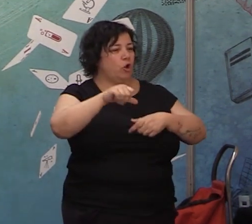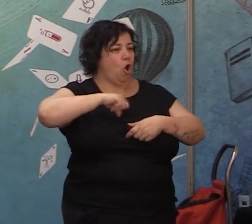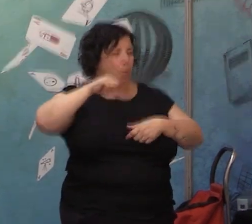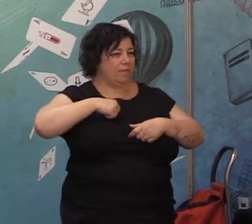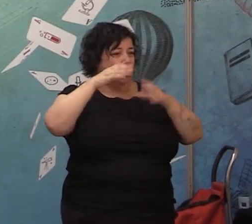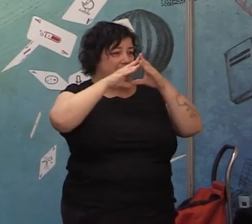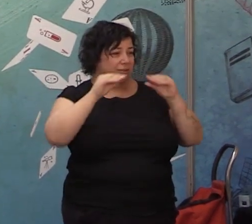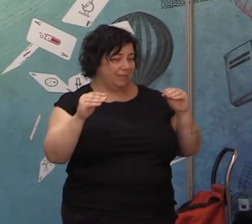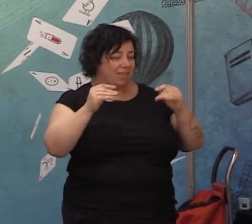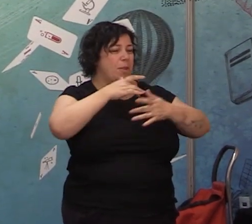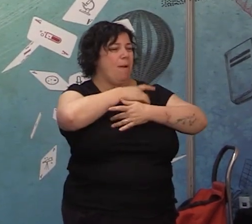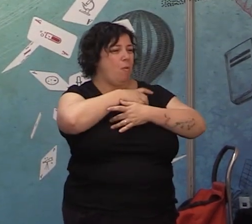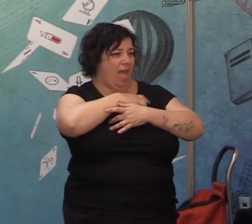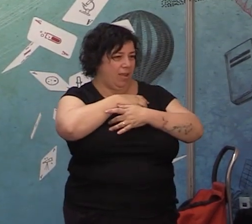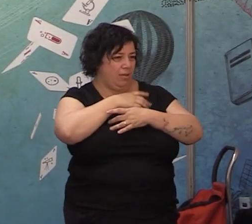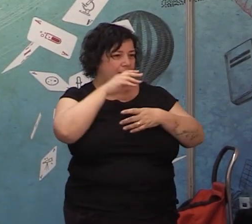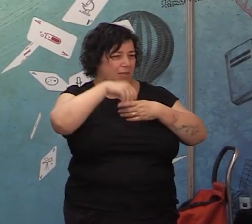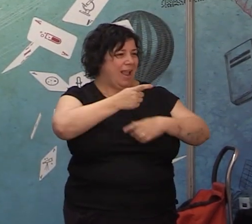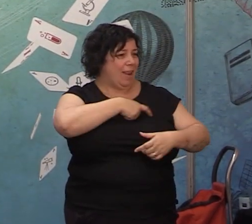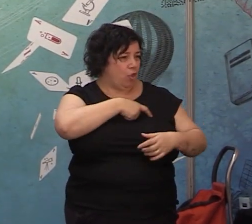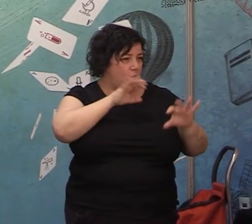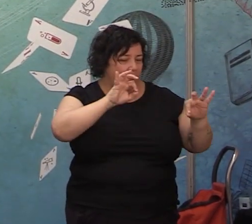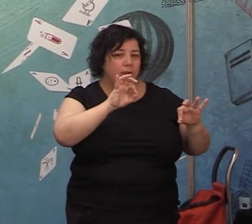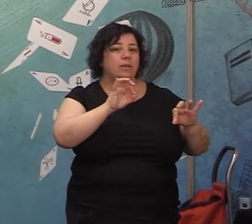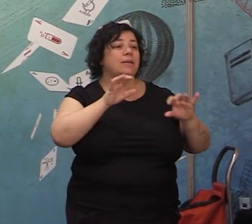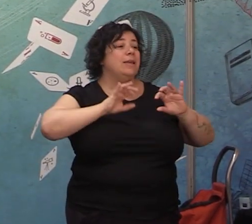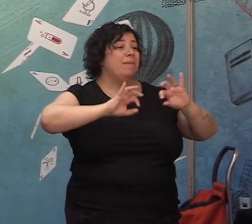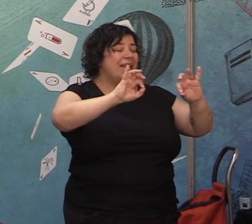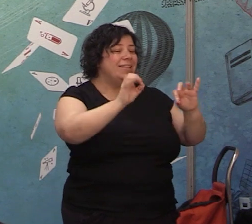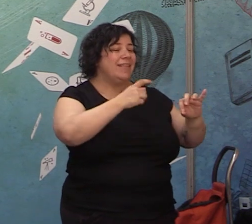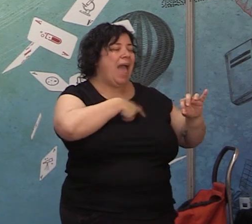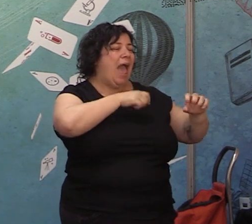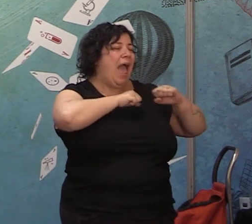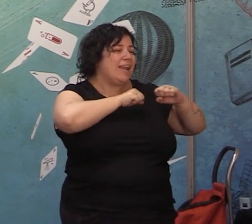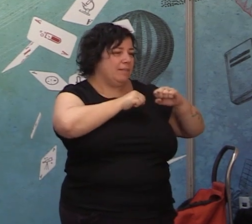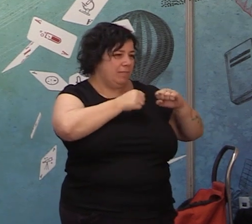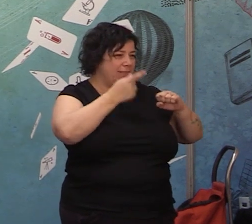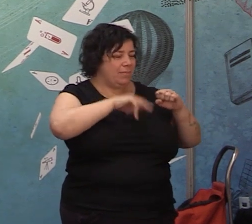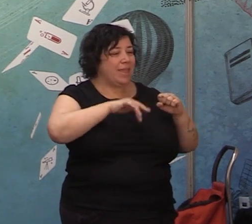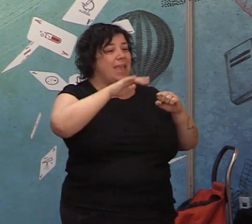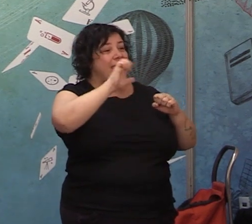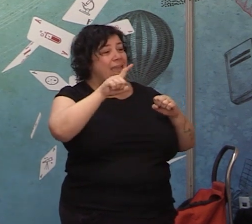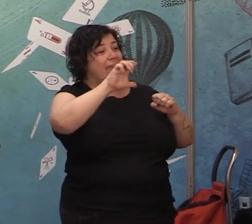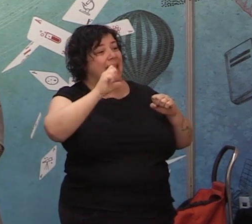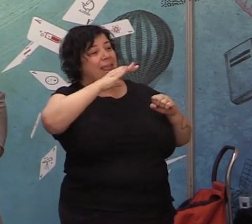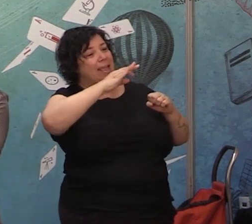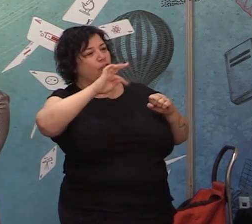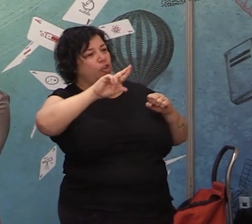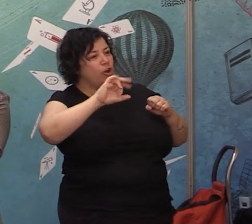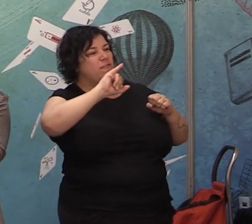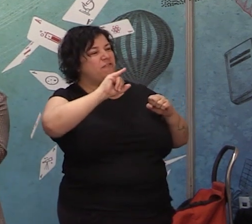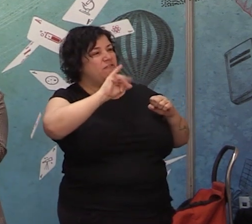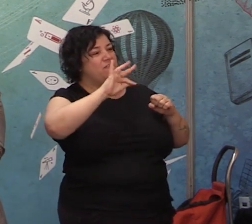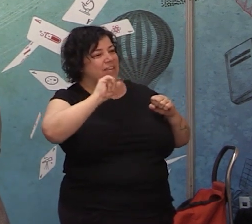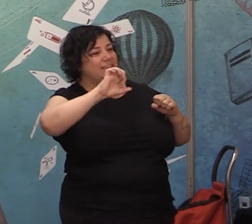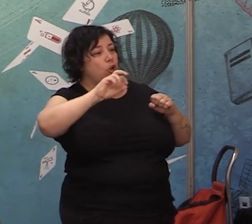Universitario Inmaculada y es subespecialista en arritmias y en electrofisiología. Y además, aunque parezca